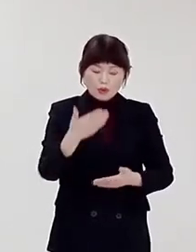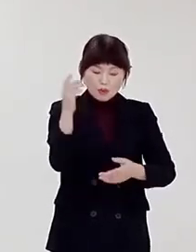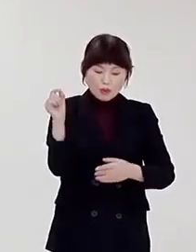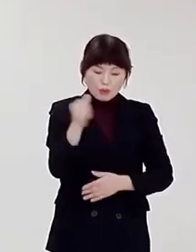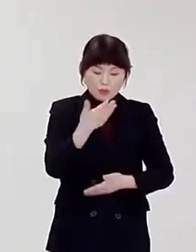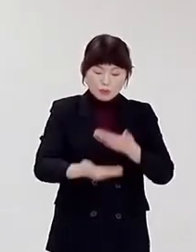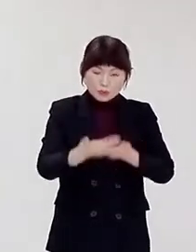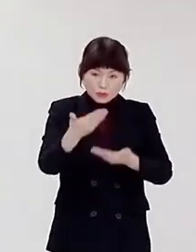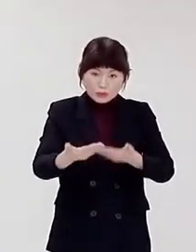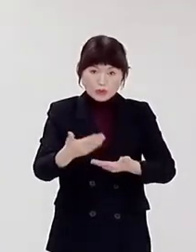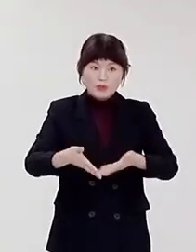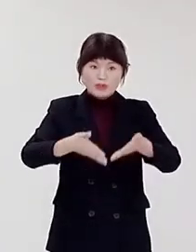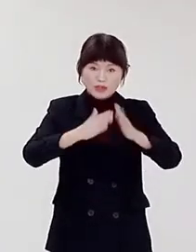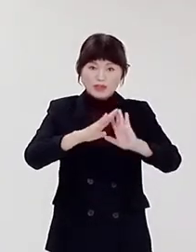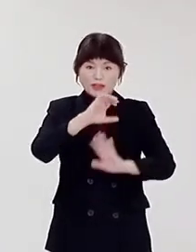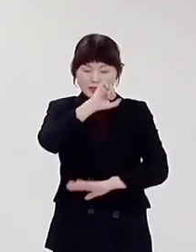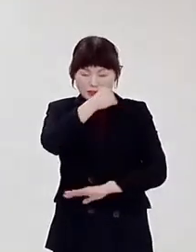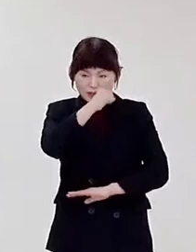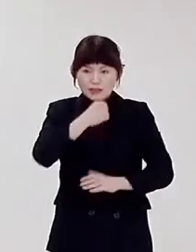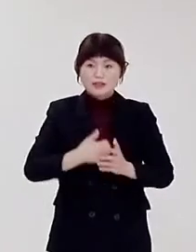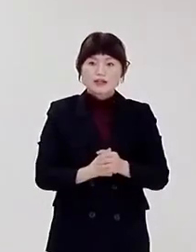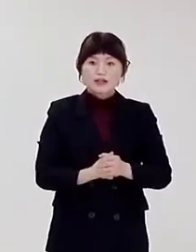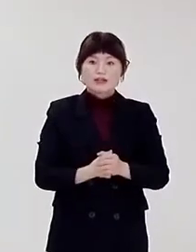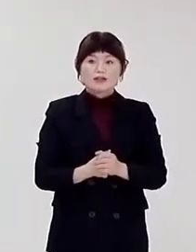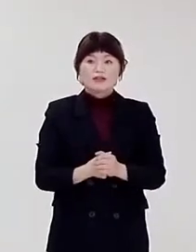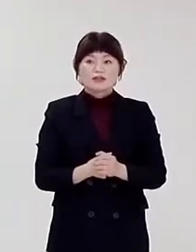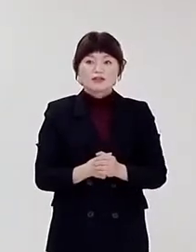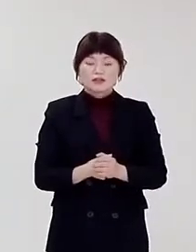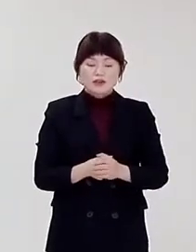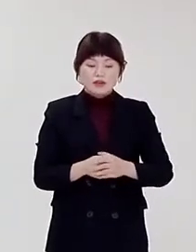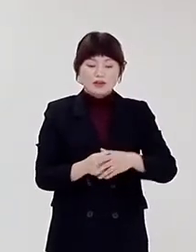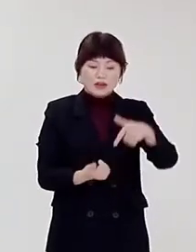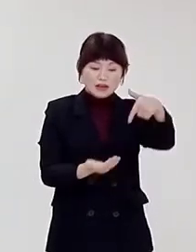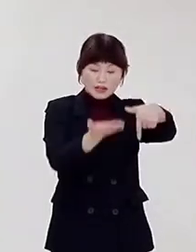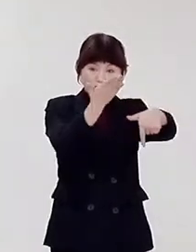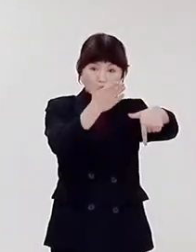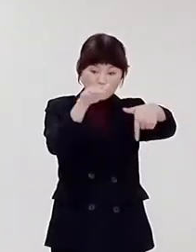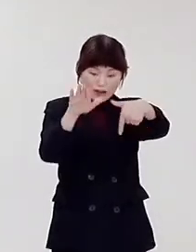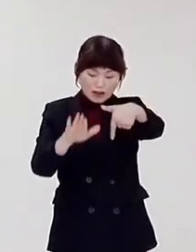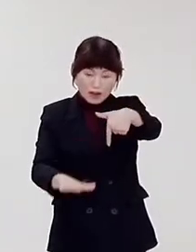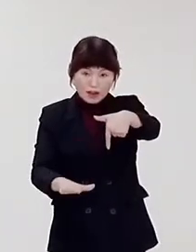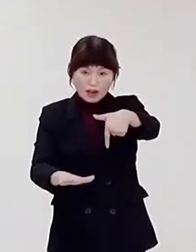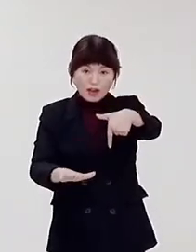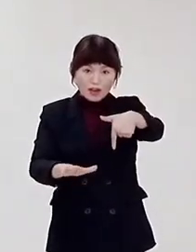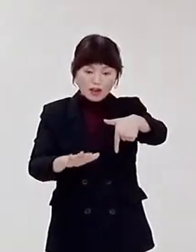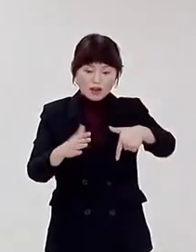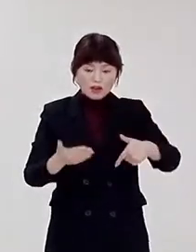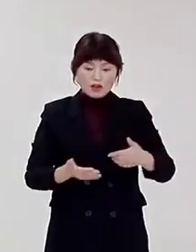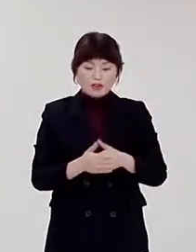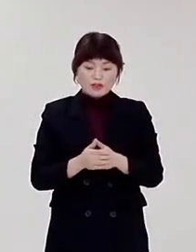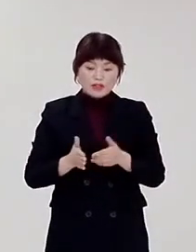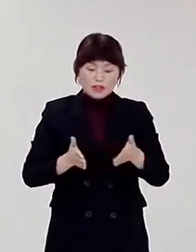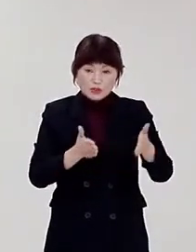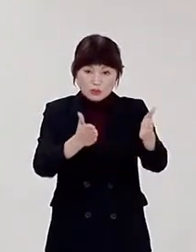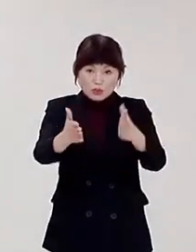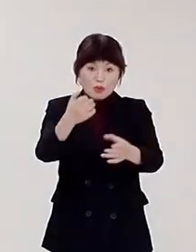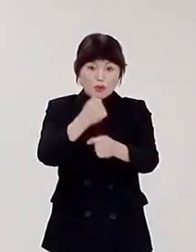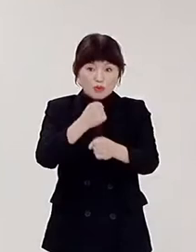위한 20억 6천만 원, 당산 강화태천 도로 건설 공사의